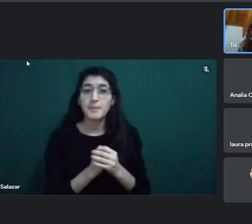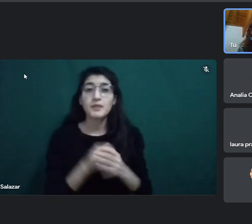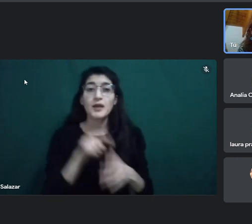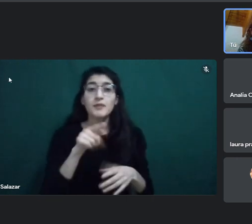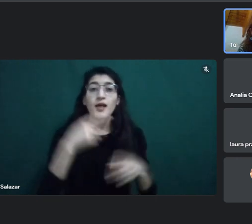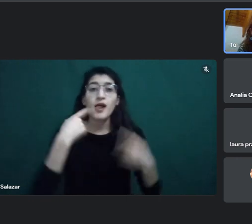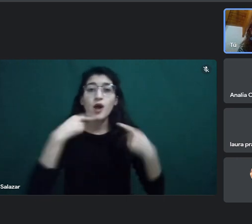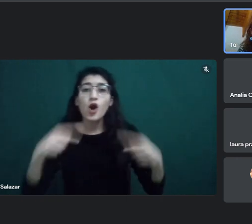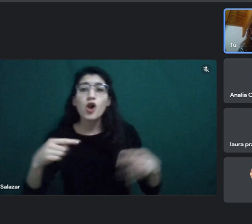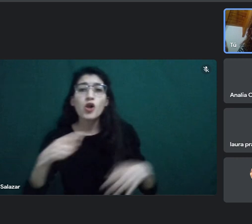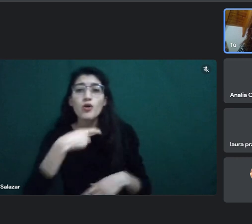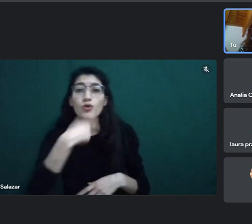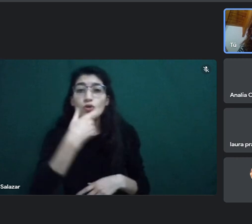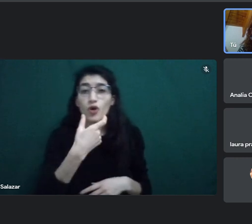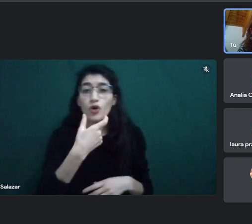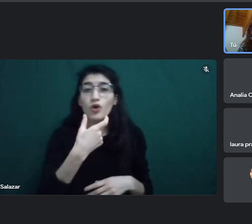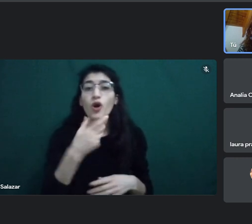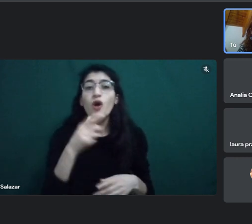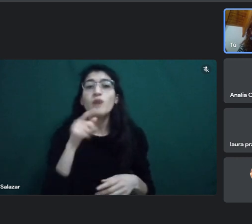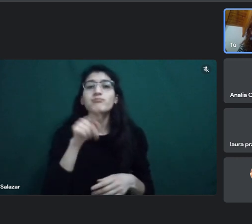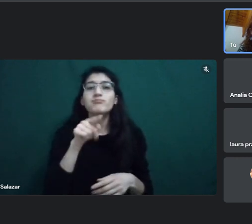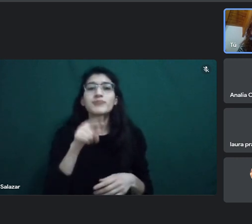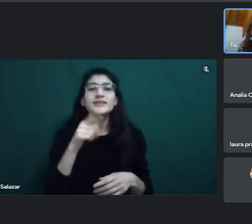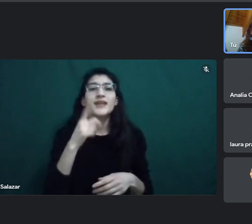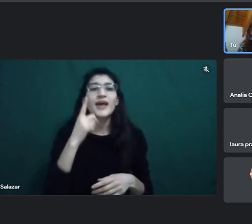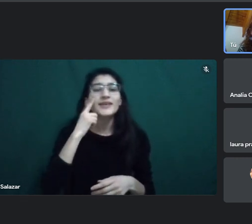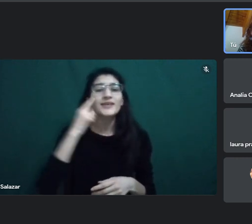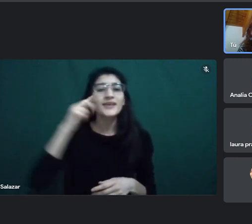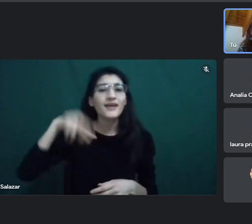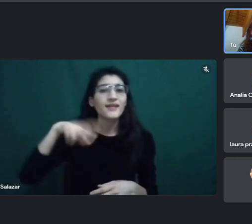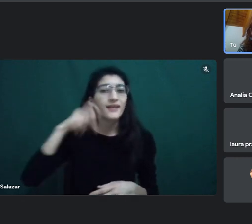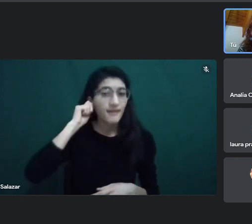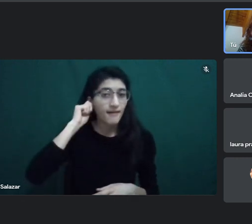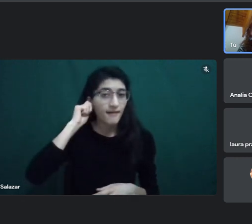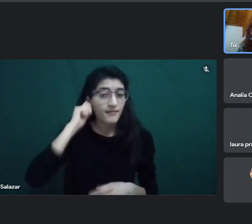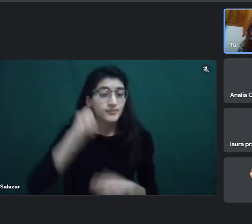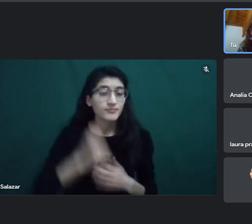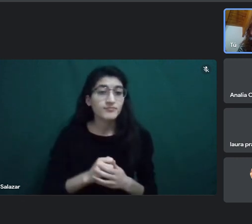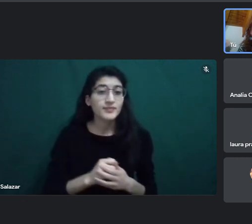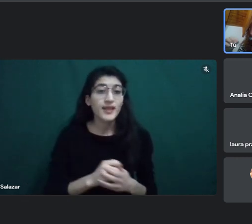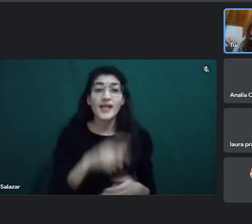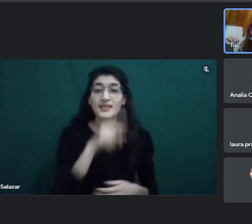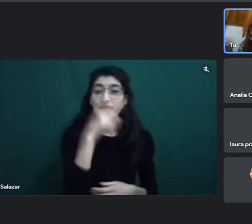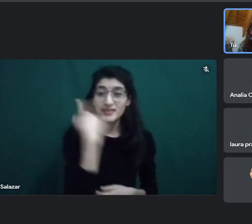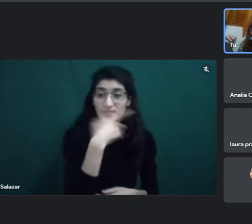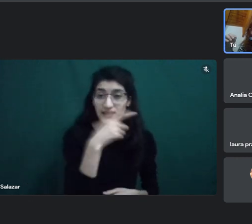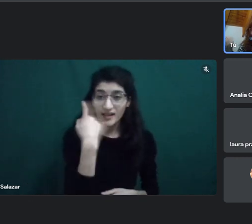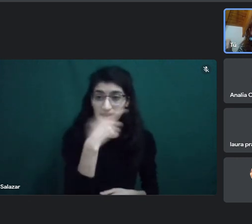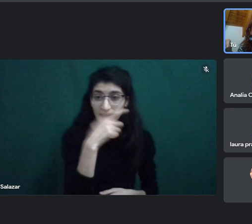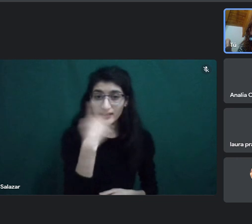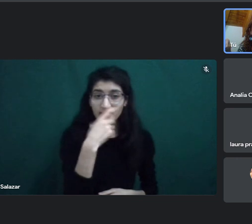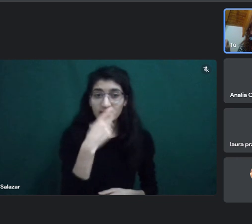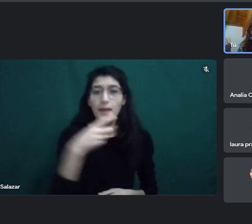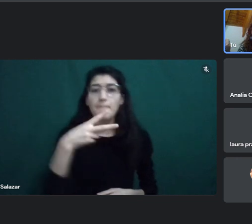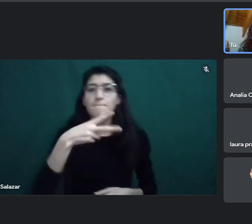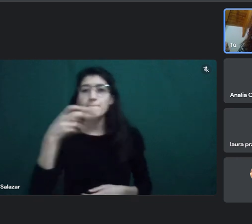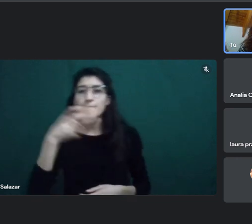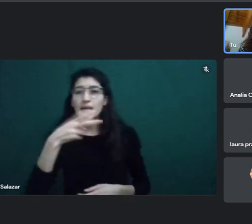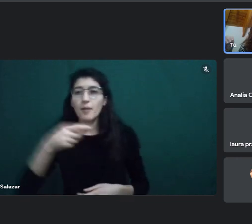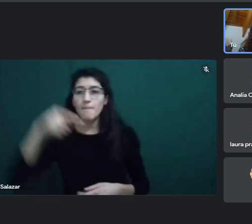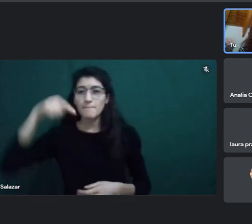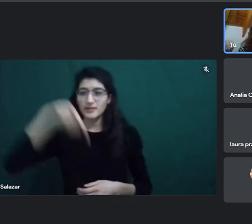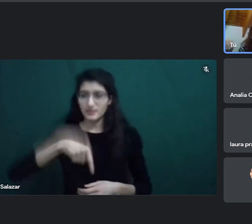los casos de ING, ¿sí? Lo que está en celeste son verbos en presente. ¿Qué se acuerdan